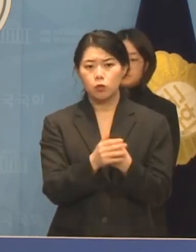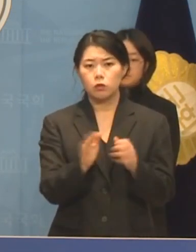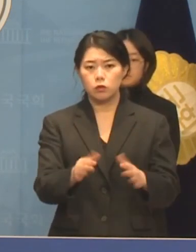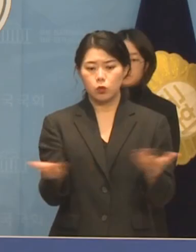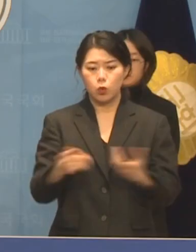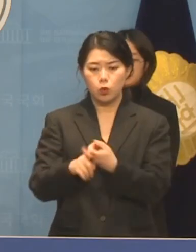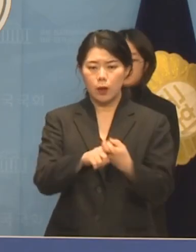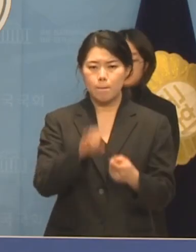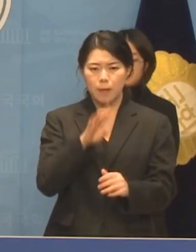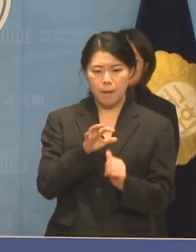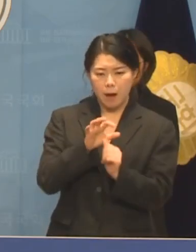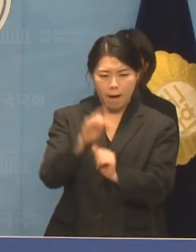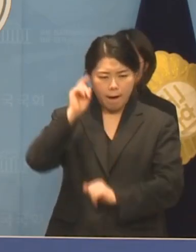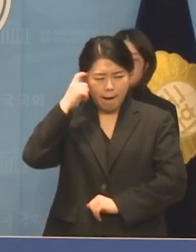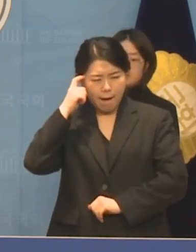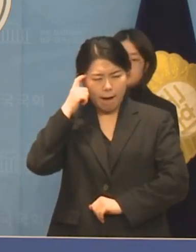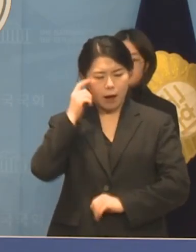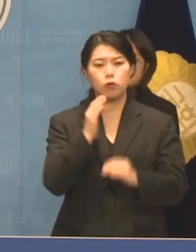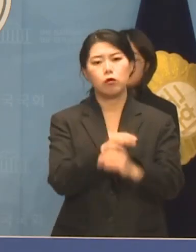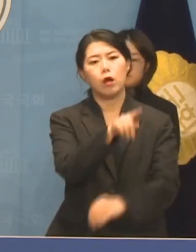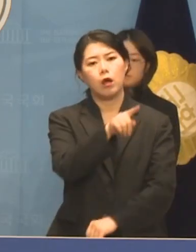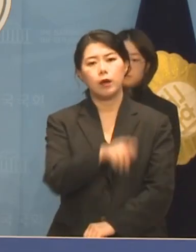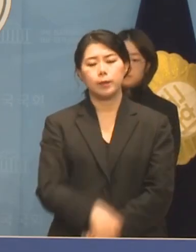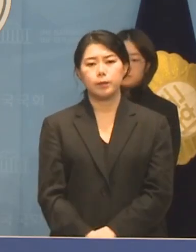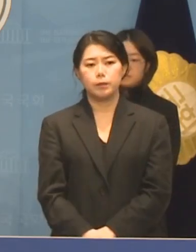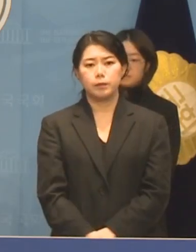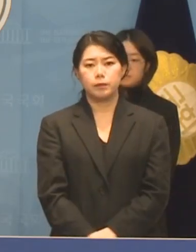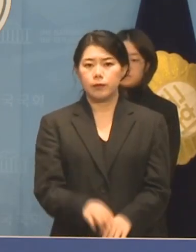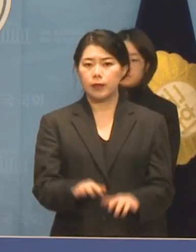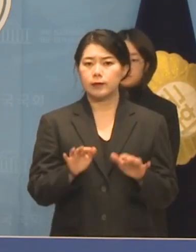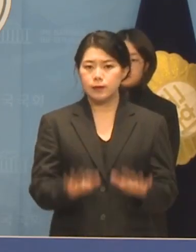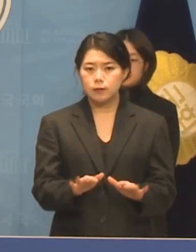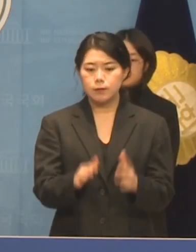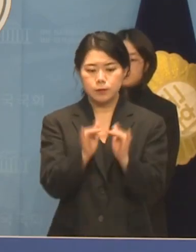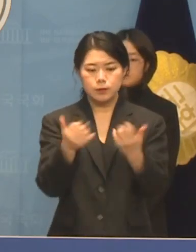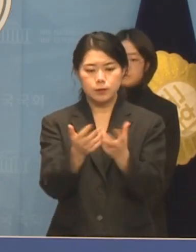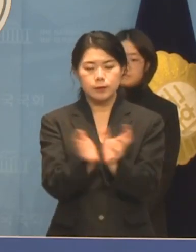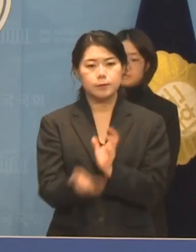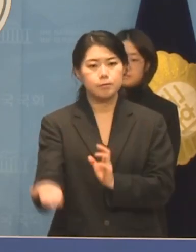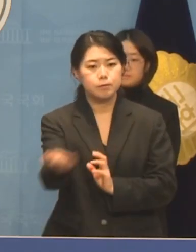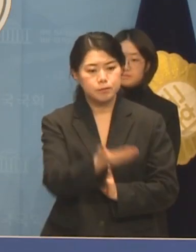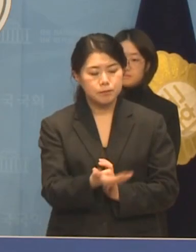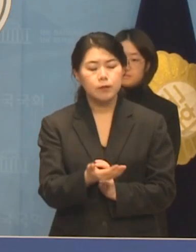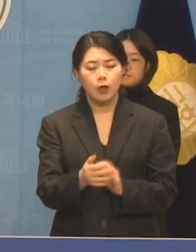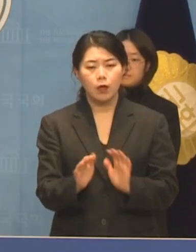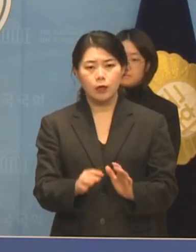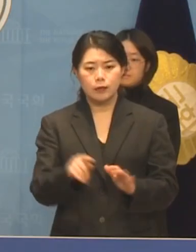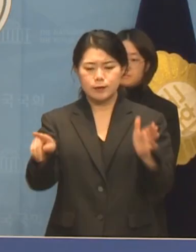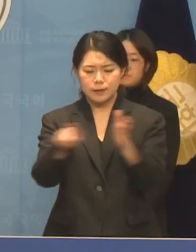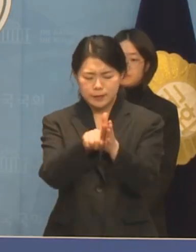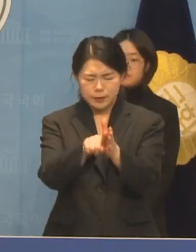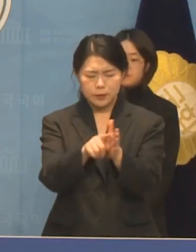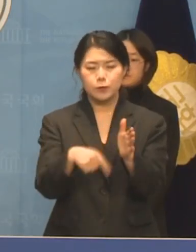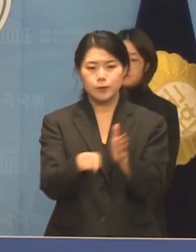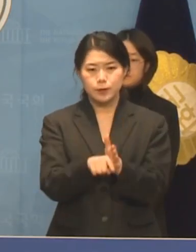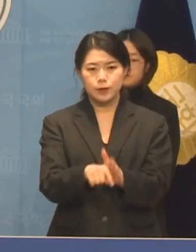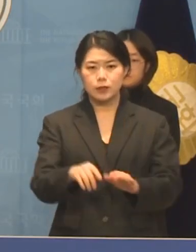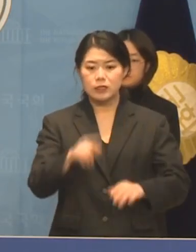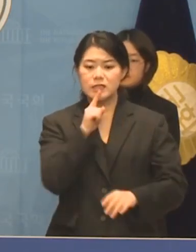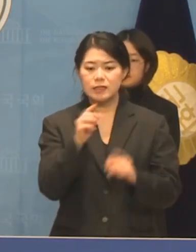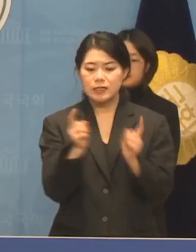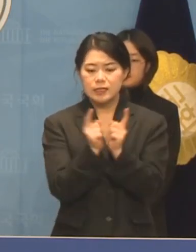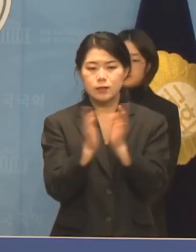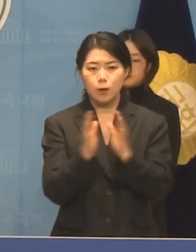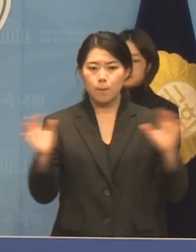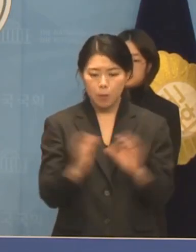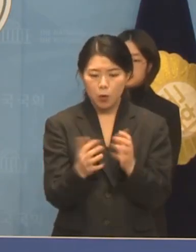노조 탄압만 골몰하고 있는 카라 사측이 지금이라도 시민들에게 신뢰를 다시 얻으려면 현장 총회를 통해